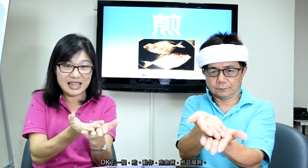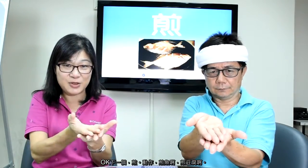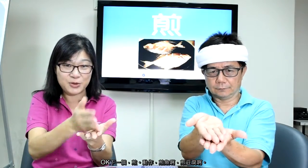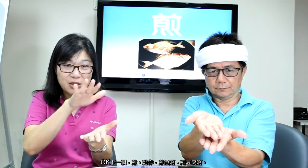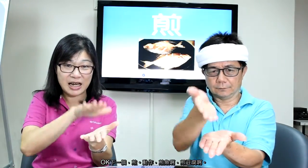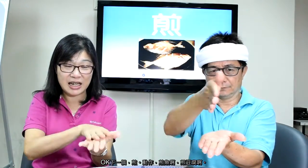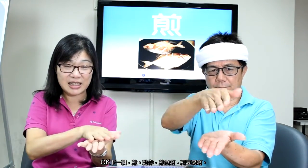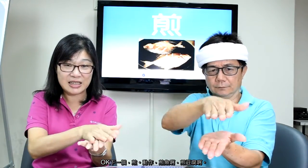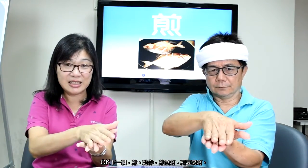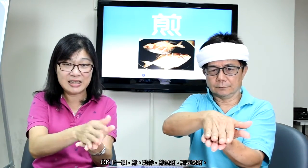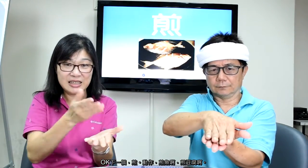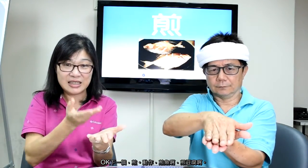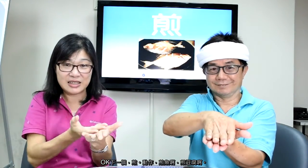煎鱼啊，